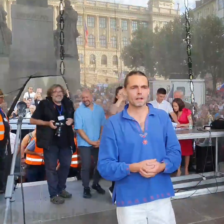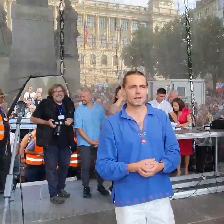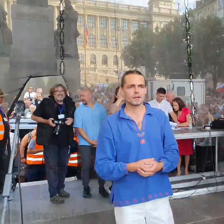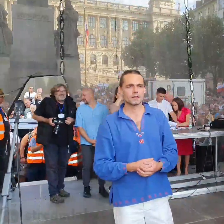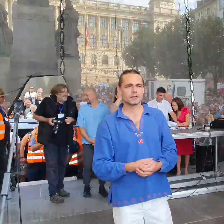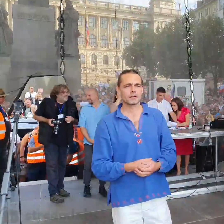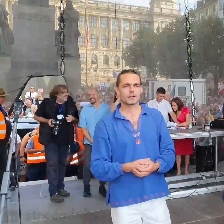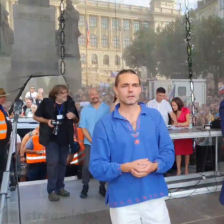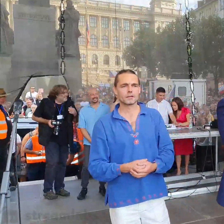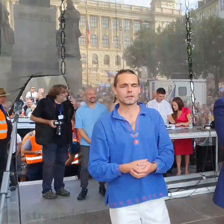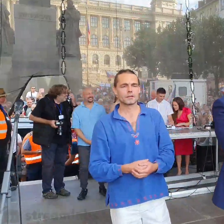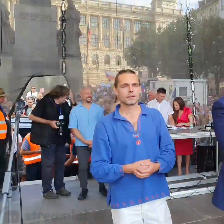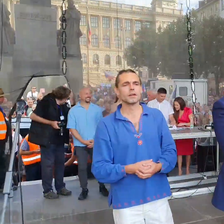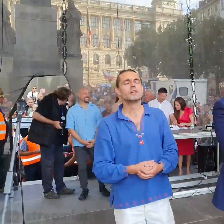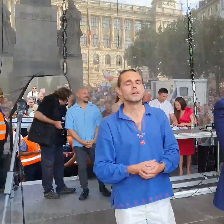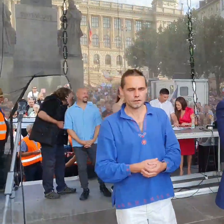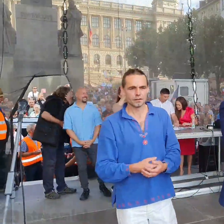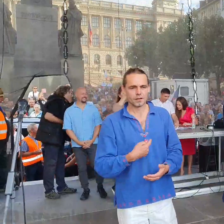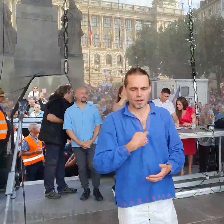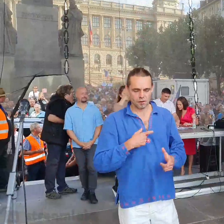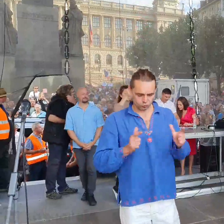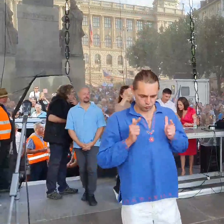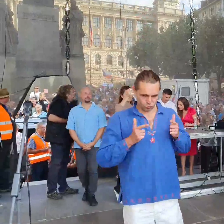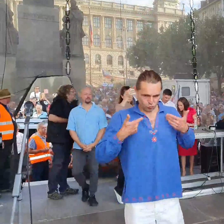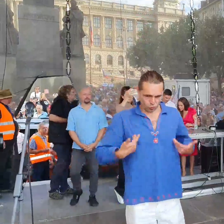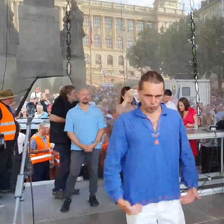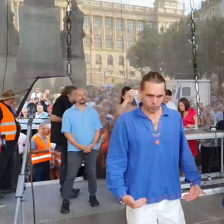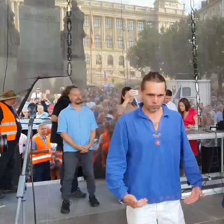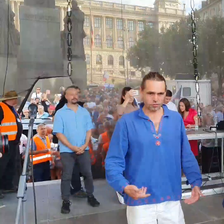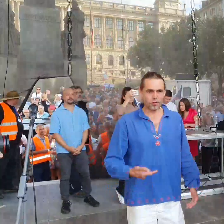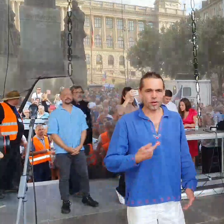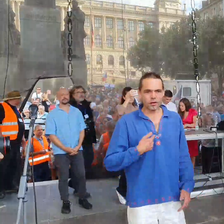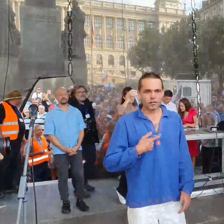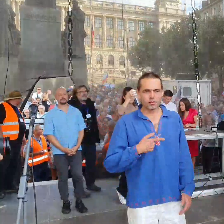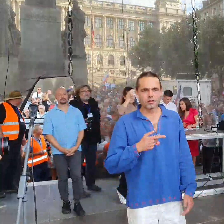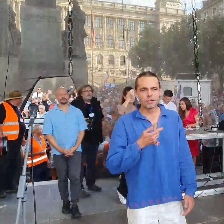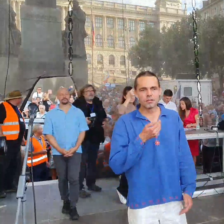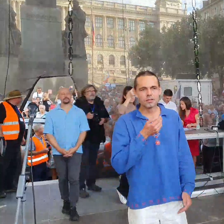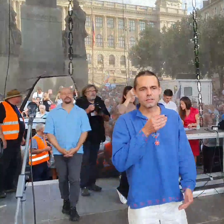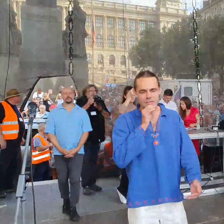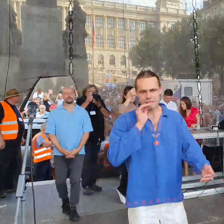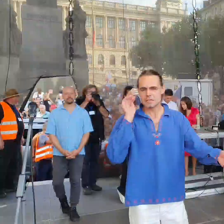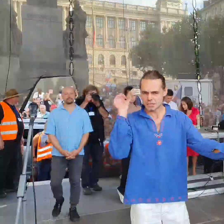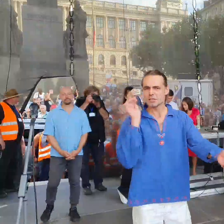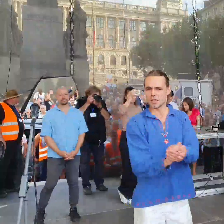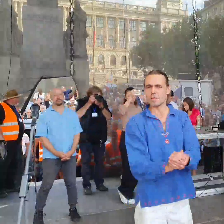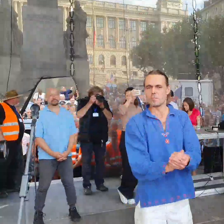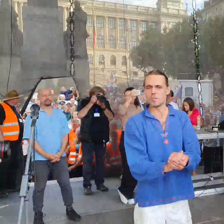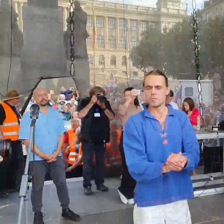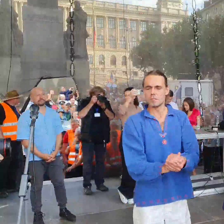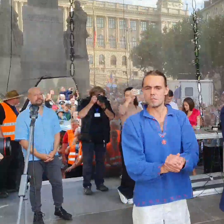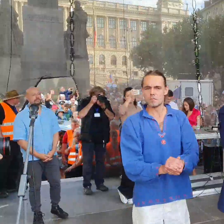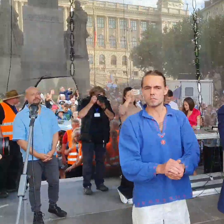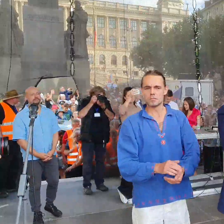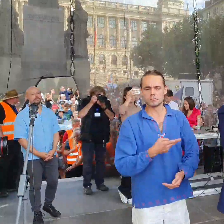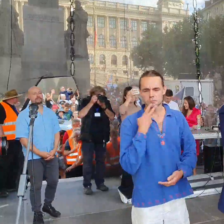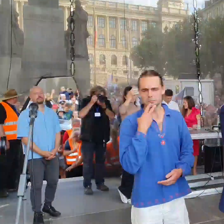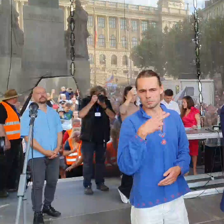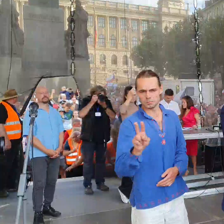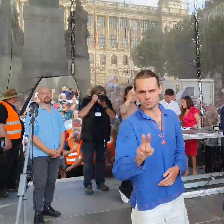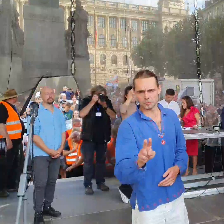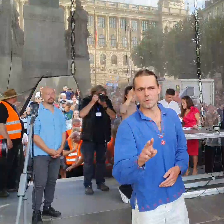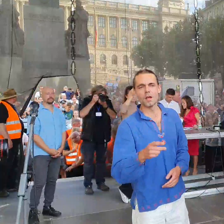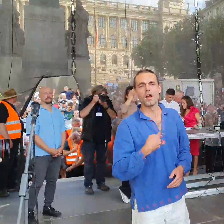A já vás chci z tohoto místa ujistit, ne, já vám dávám svoje slovo, že až zrealizujeme ty